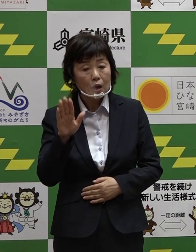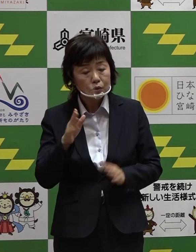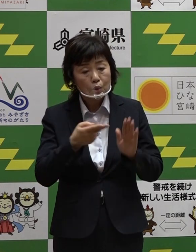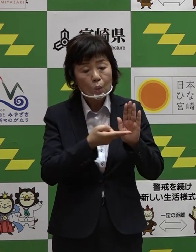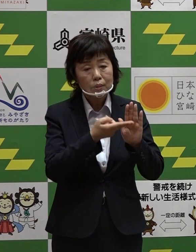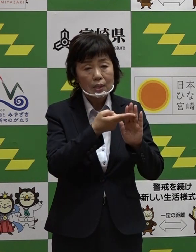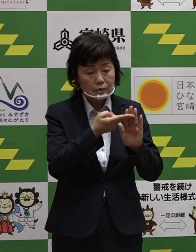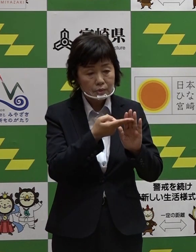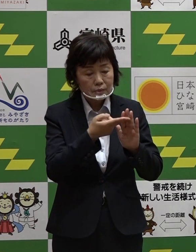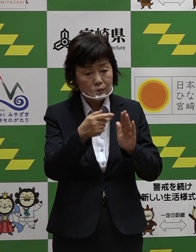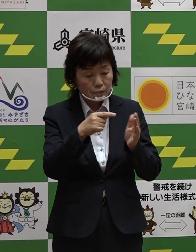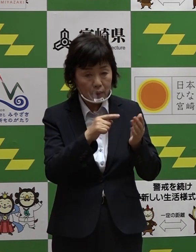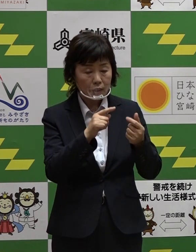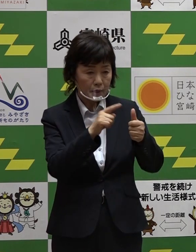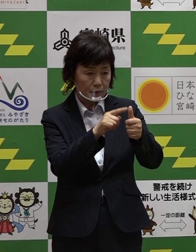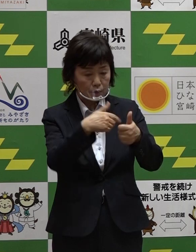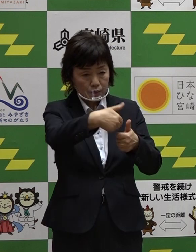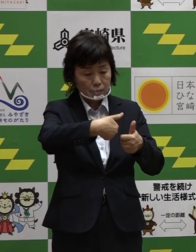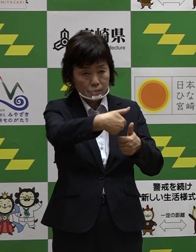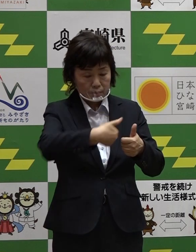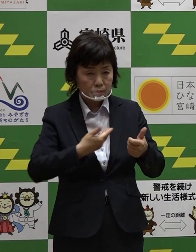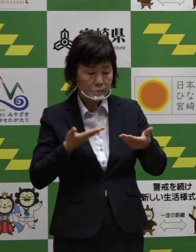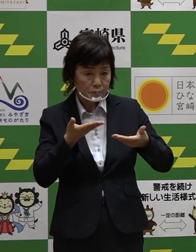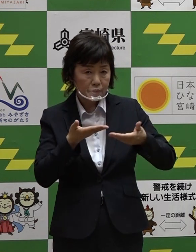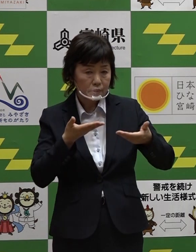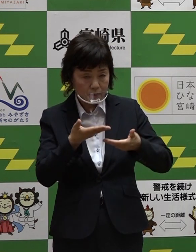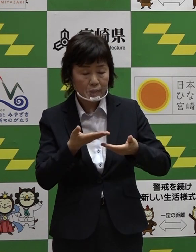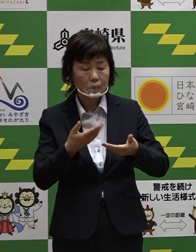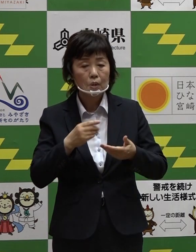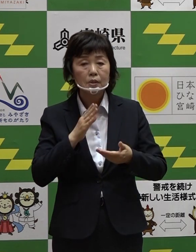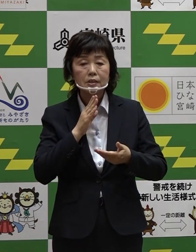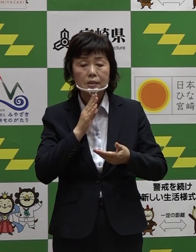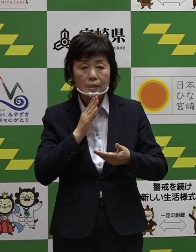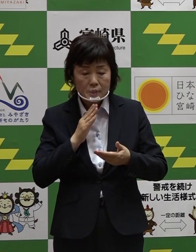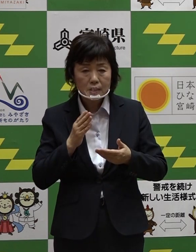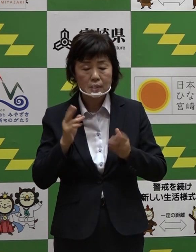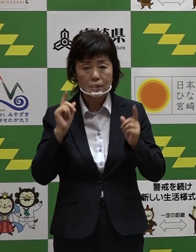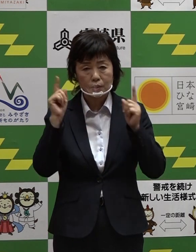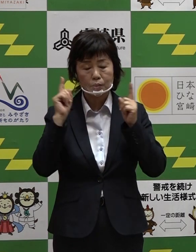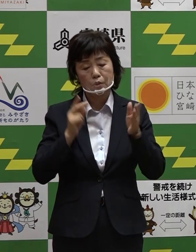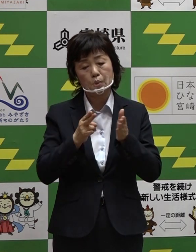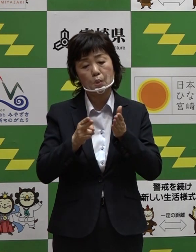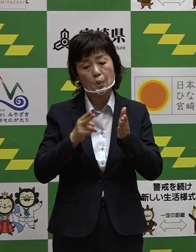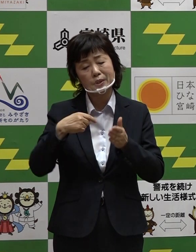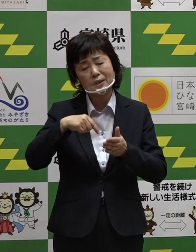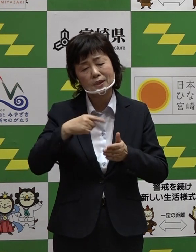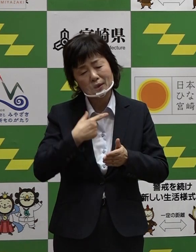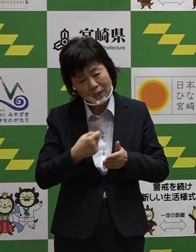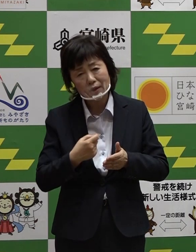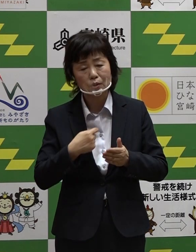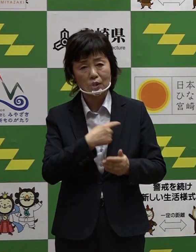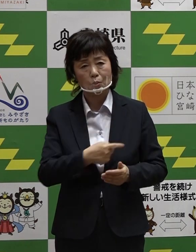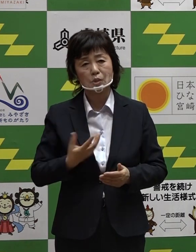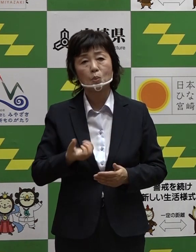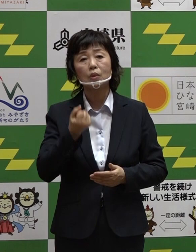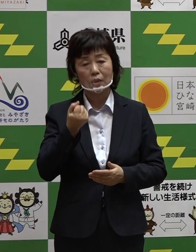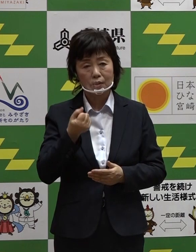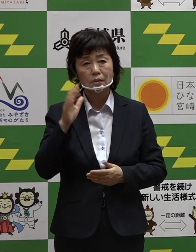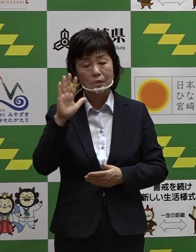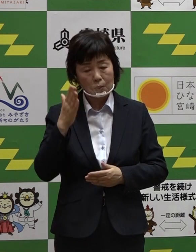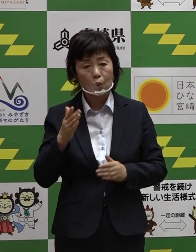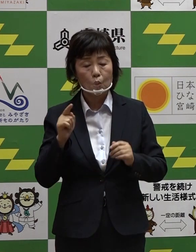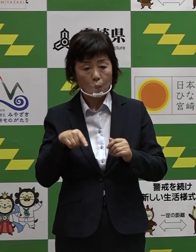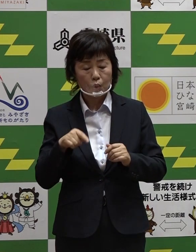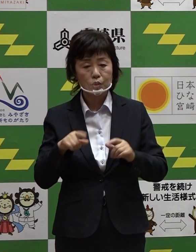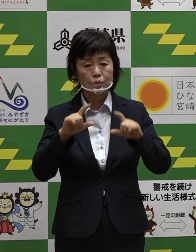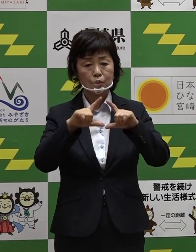話を伺いましたら、やはり旅行したいんだという気持ちは県民の皆さんにもあるということでありますので、こういうキャン